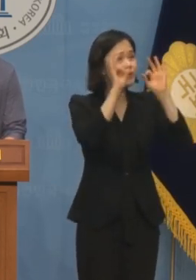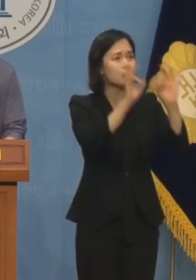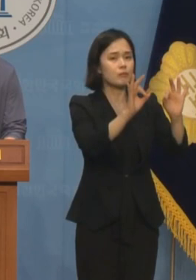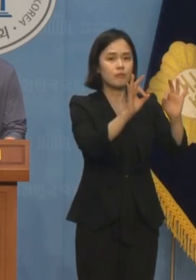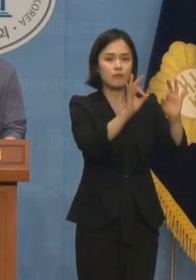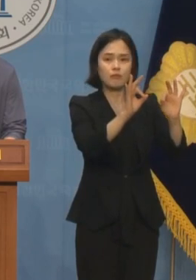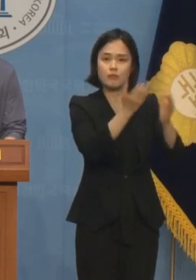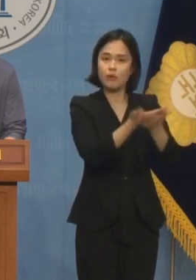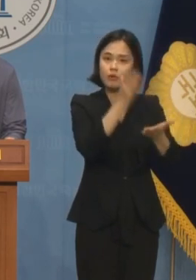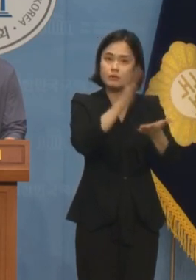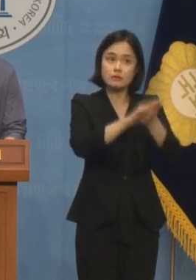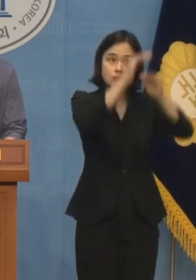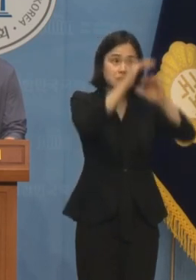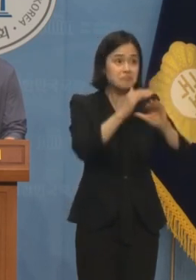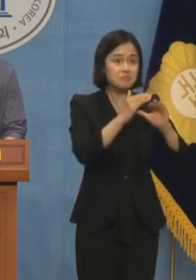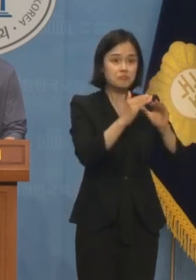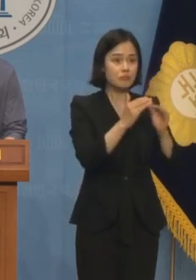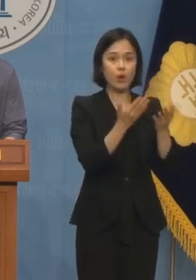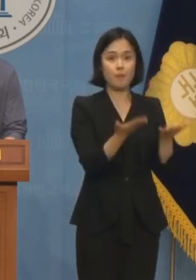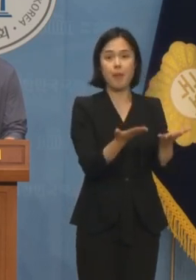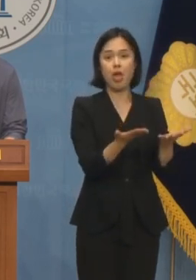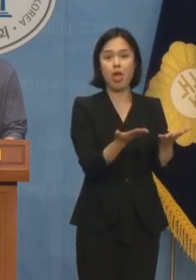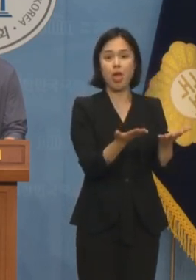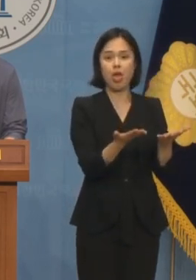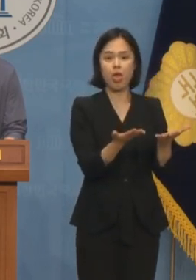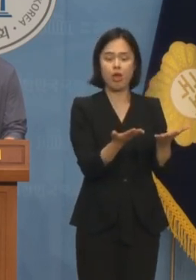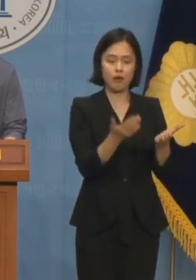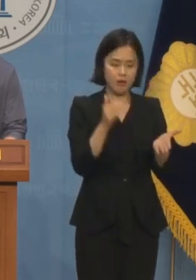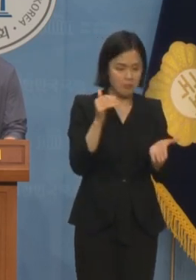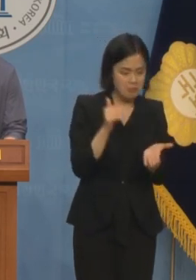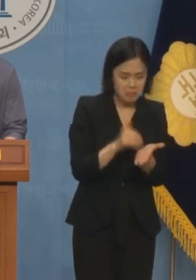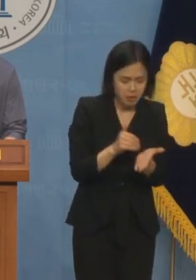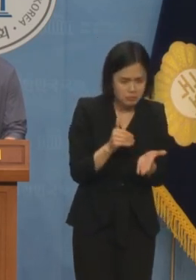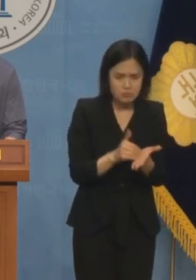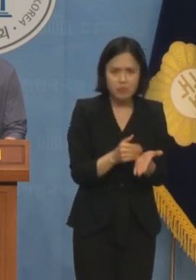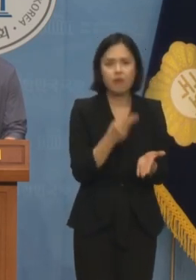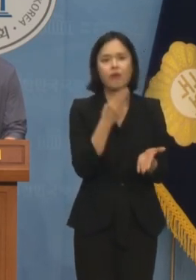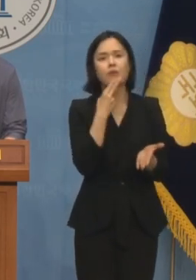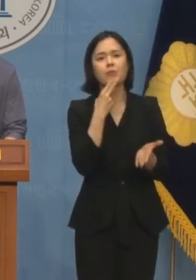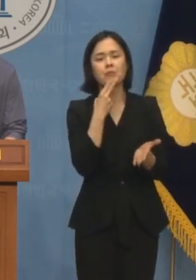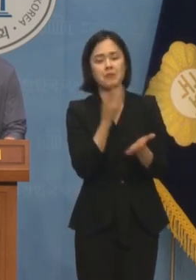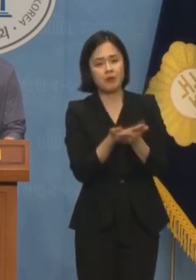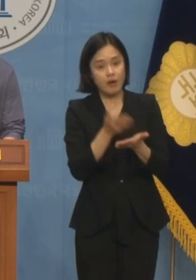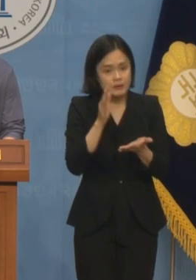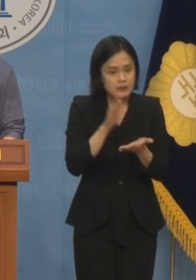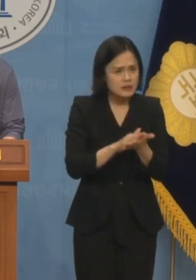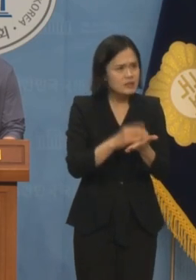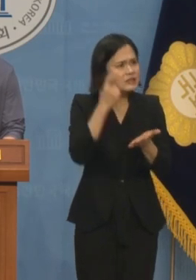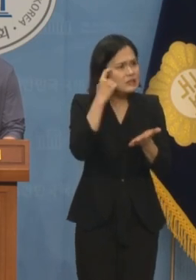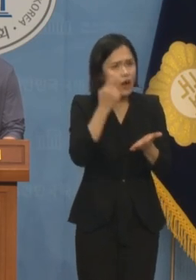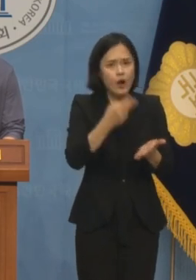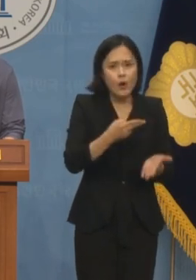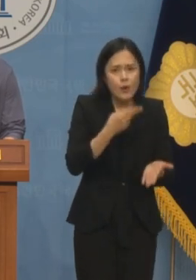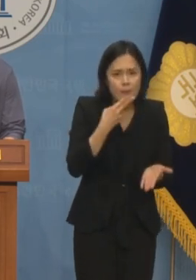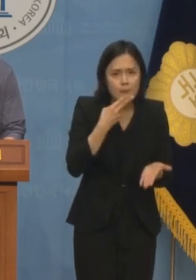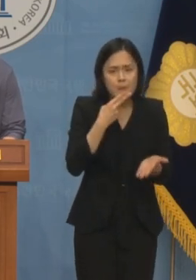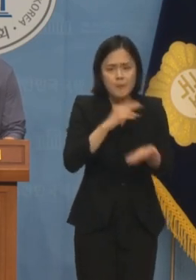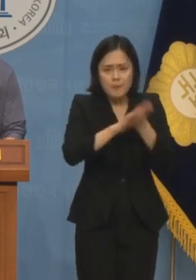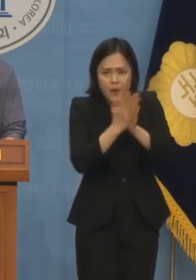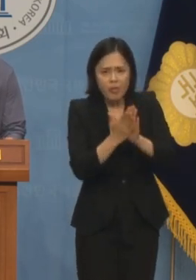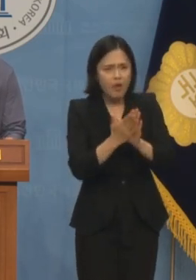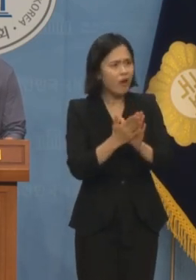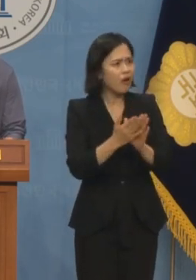않았습니다. 사실상 반성도 혁신도 변화도 모두 완강하게 거부하겠다는